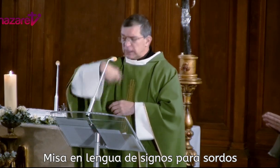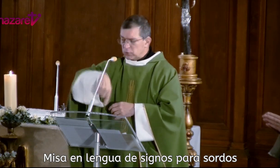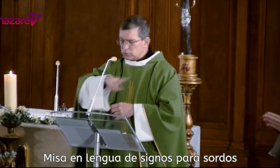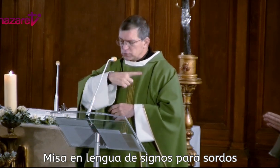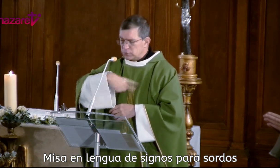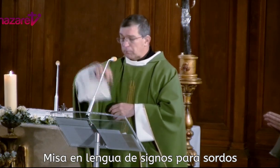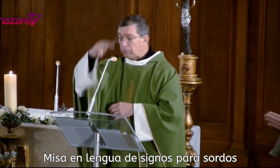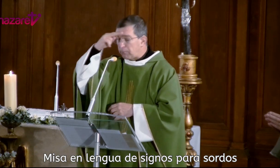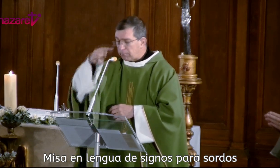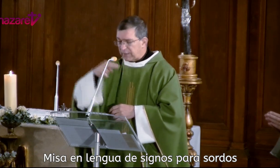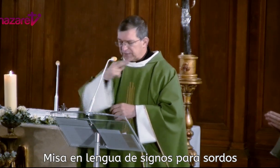escúchanos, Padre.